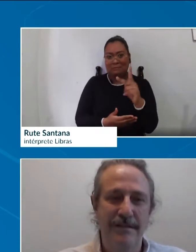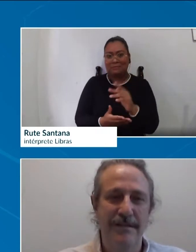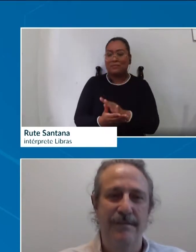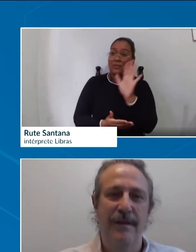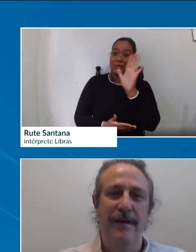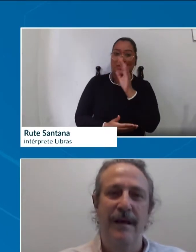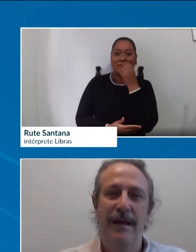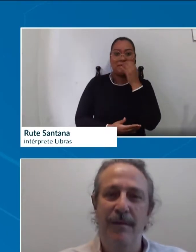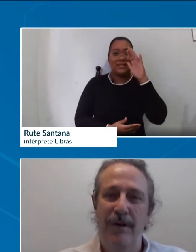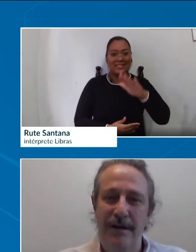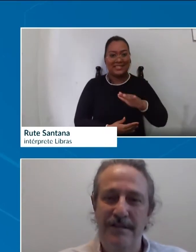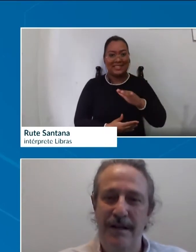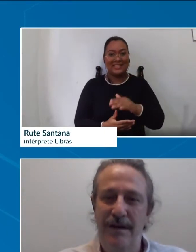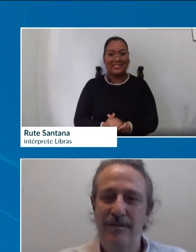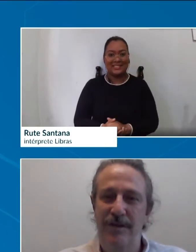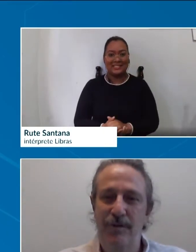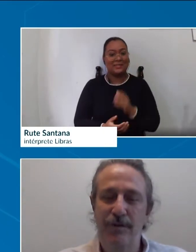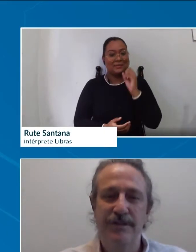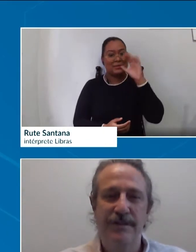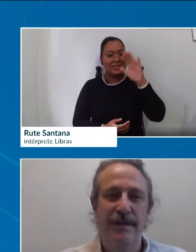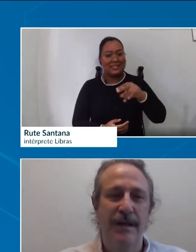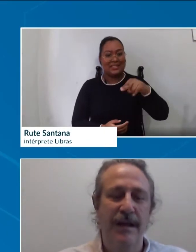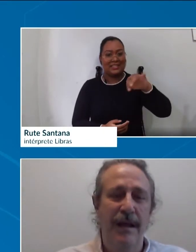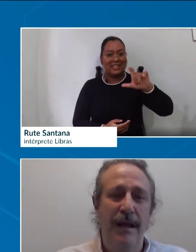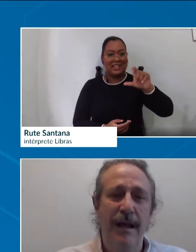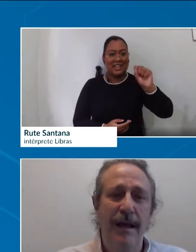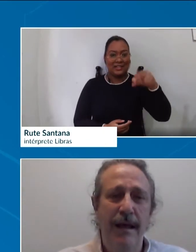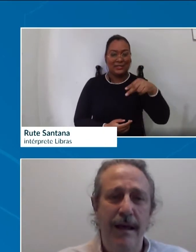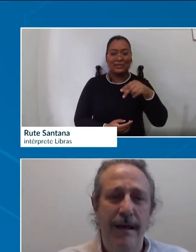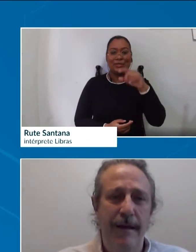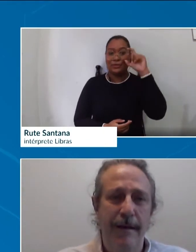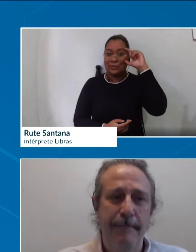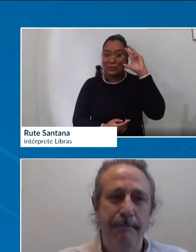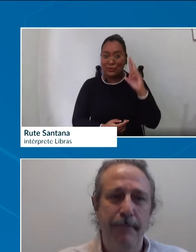boa tarde. Boa tarde, Nelson e Ruth.